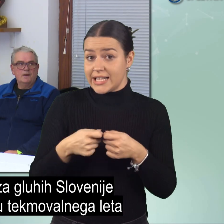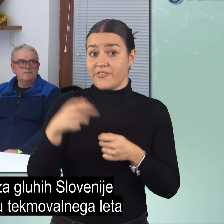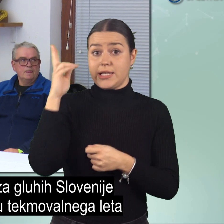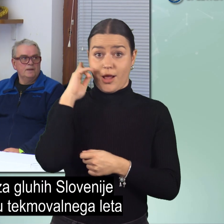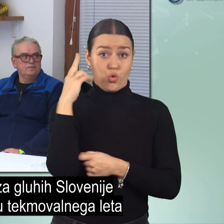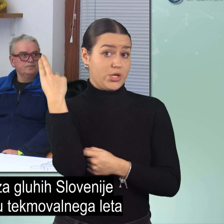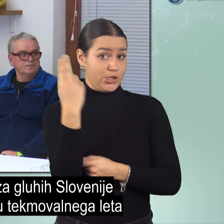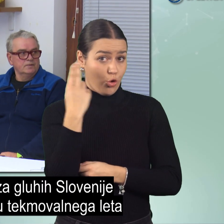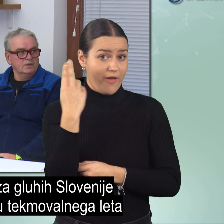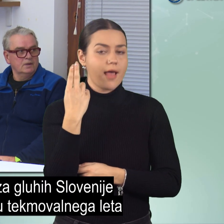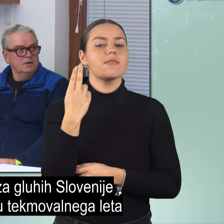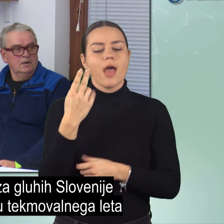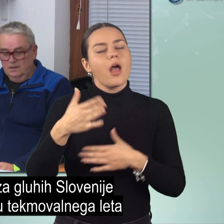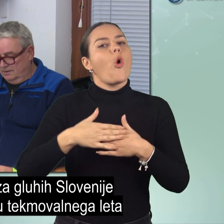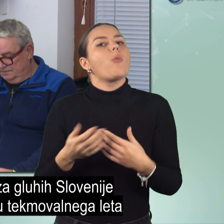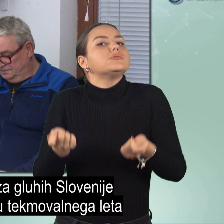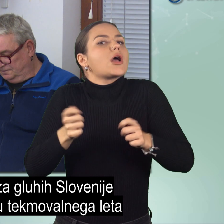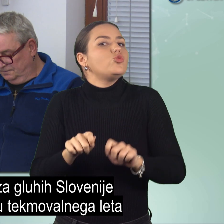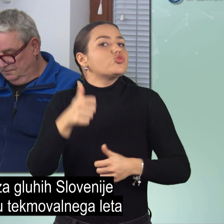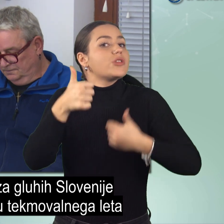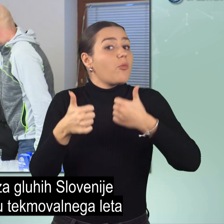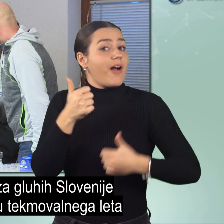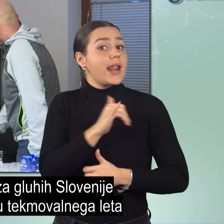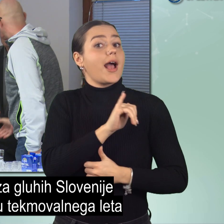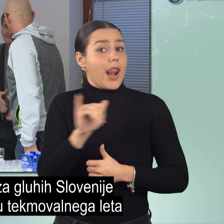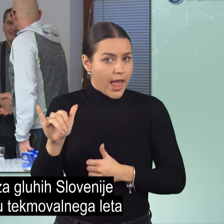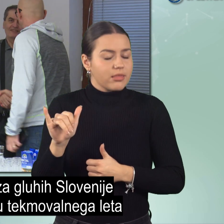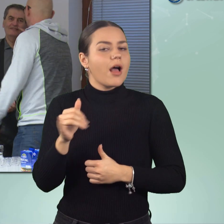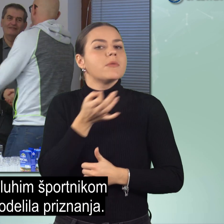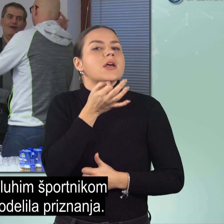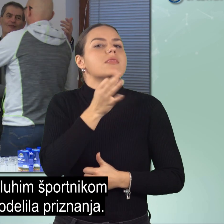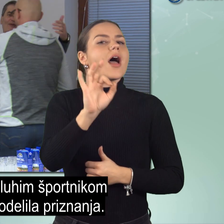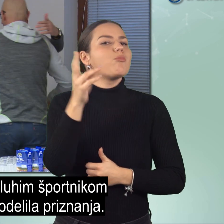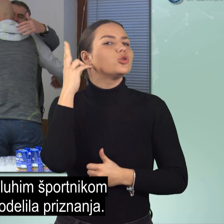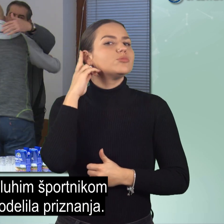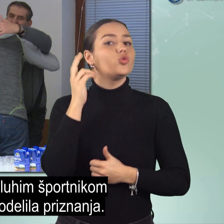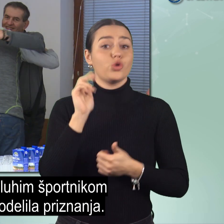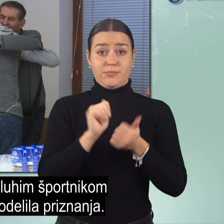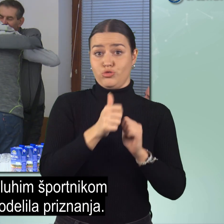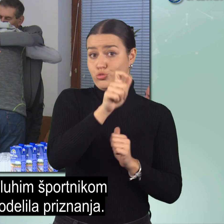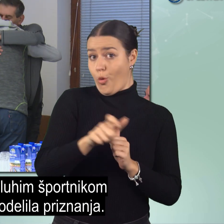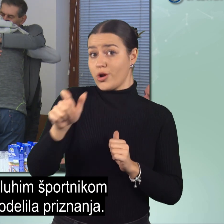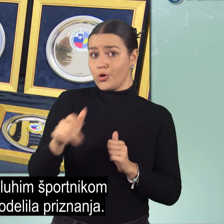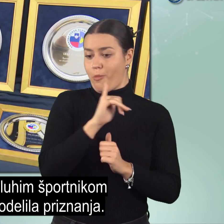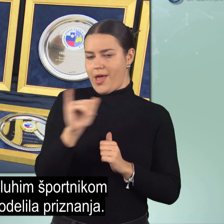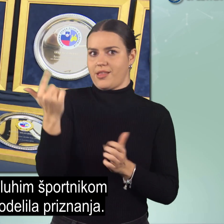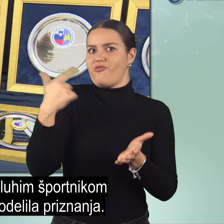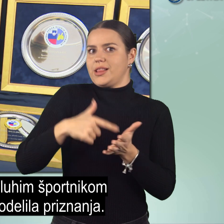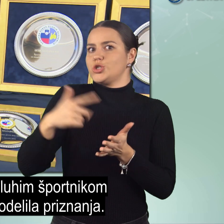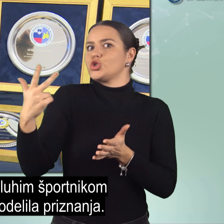Športna zveza gluhih Slovenije je ob zaključku tekmovalnega leta najboljšim gluhim športnikom